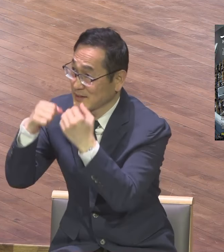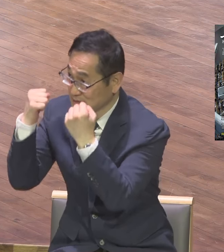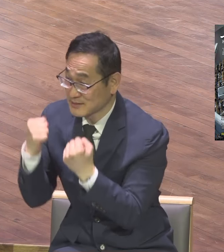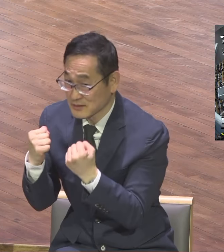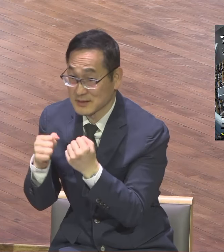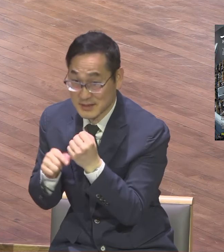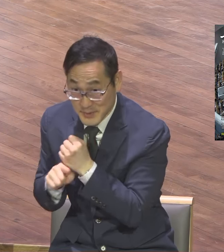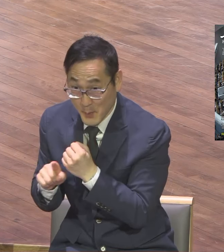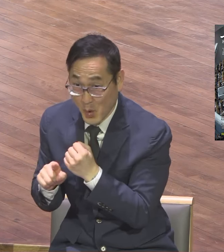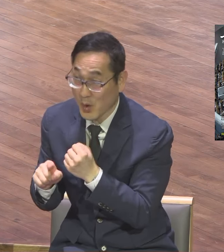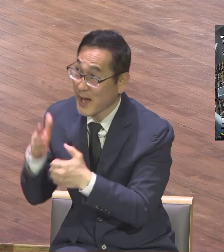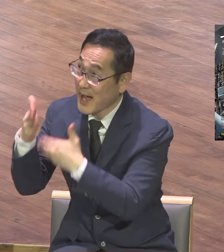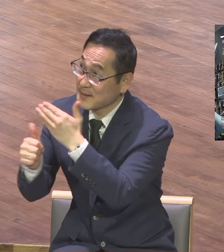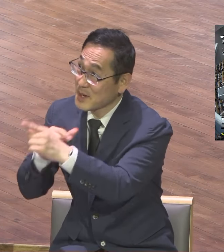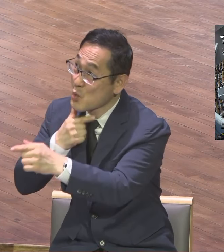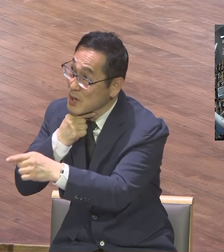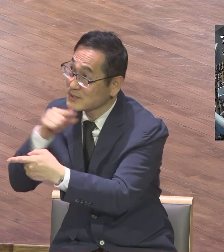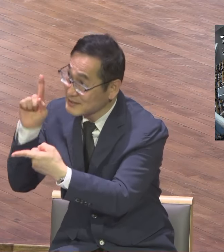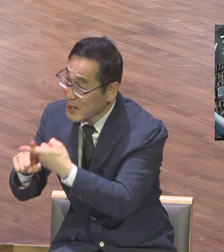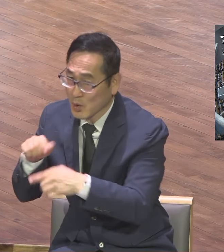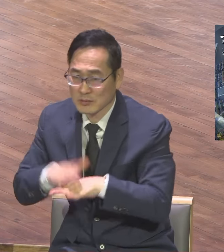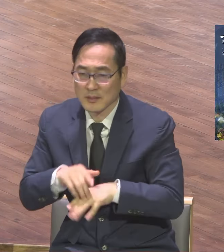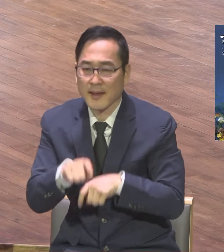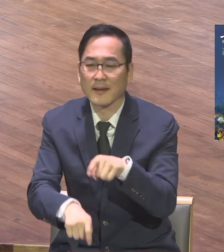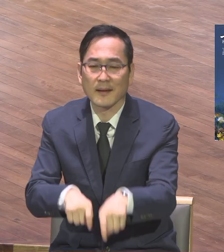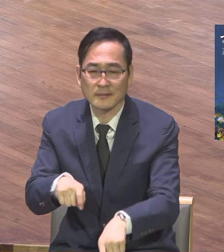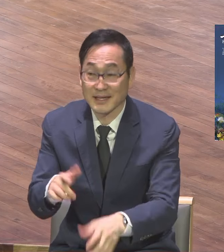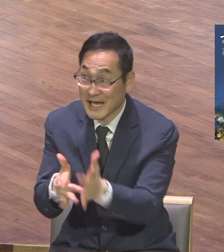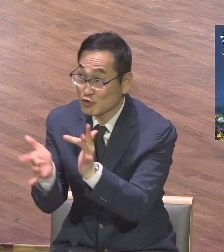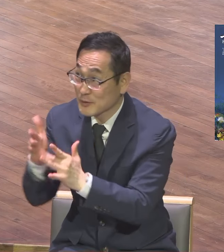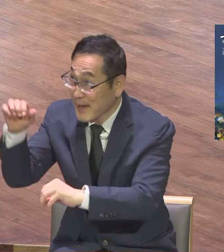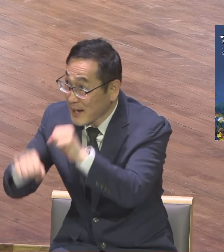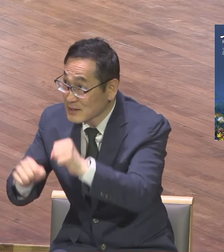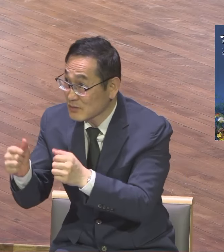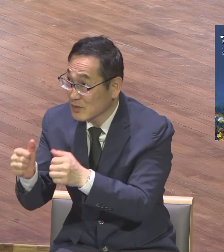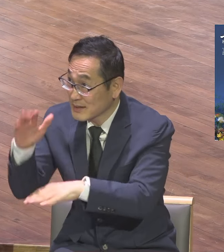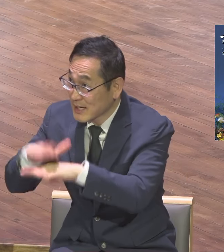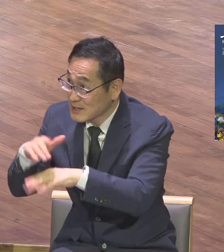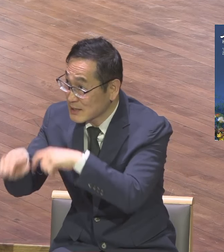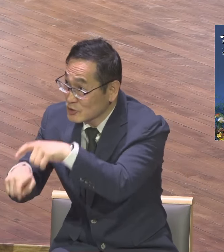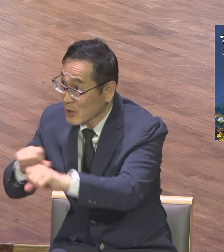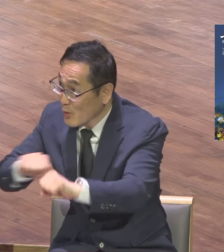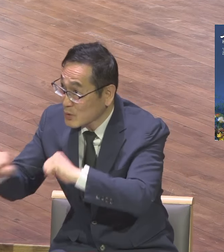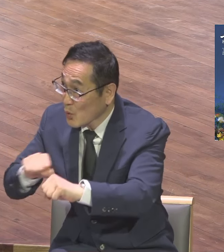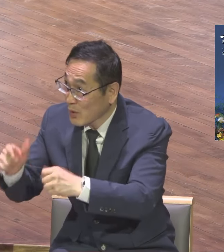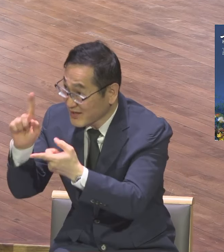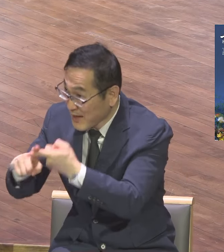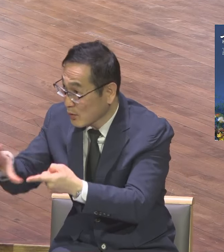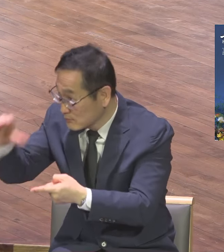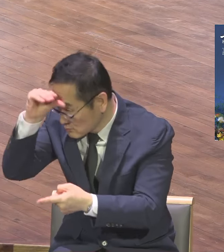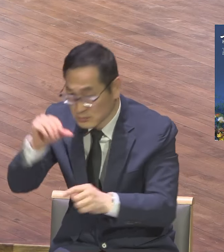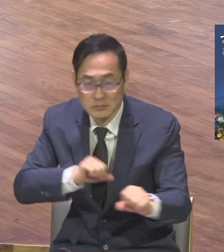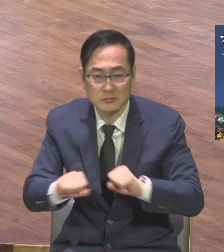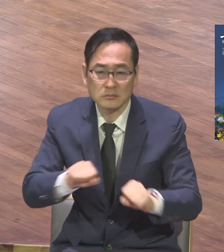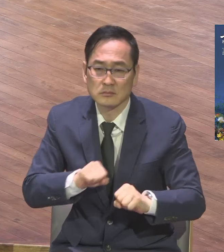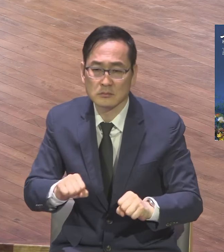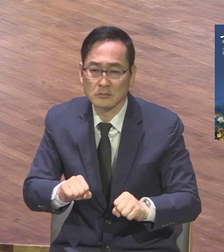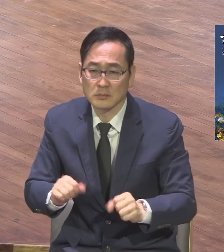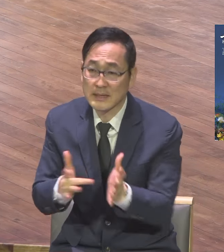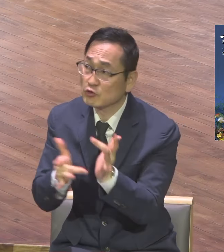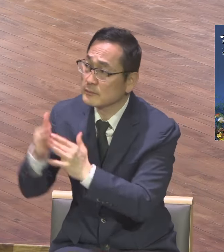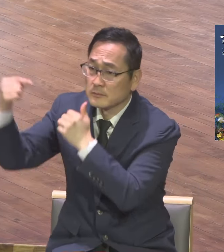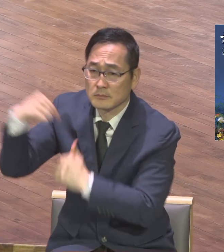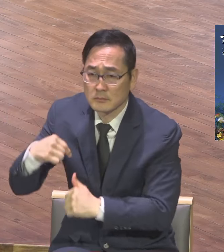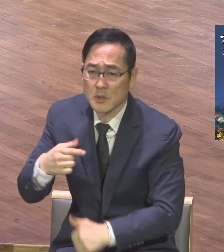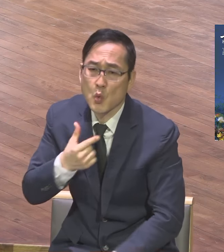대로 자기도 행할지니라. 예수님이 행한 대로 우리 행해야 돼. 예수님이 뭐 예수님 행하신 게 뭐예요? 예수님 명령이